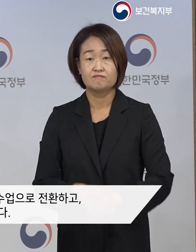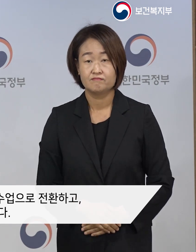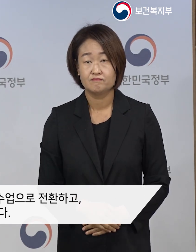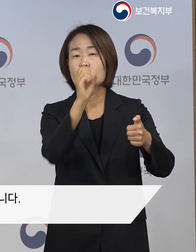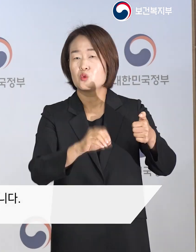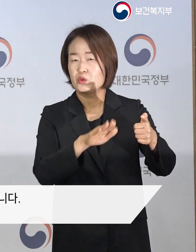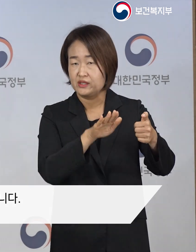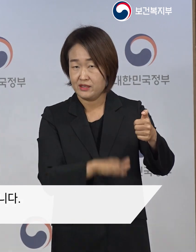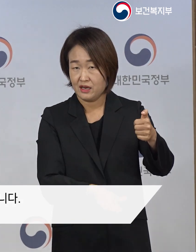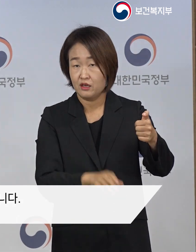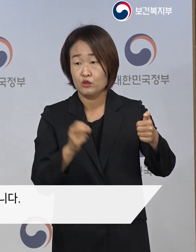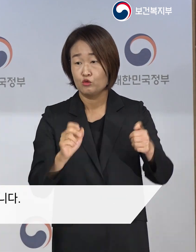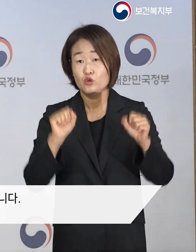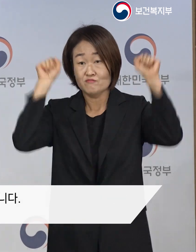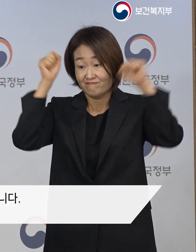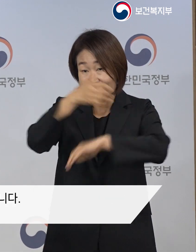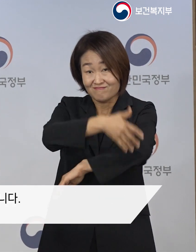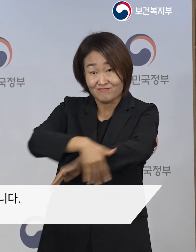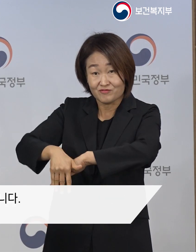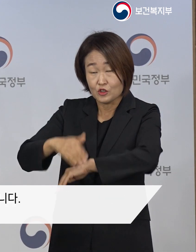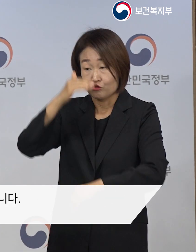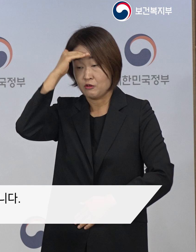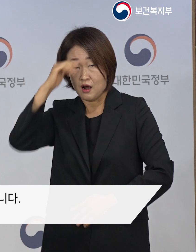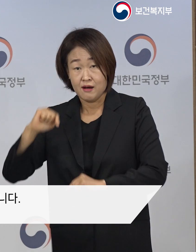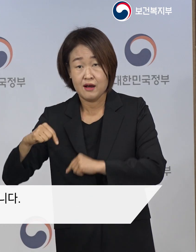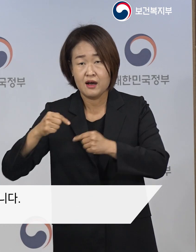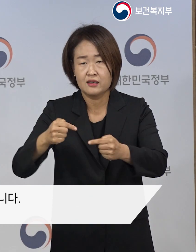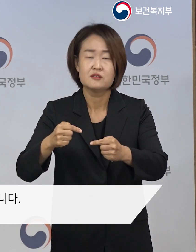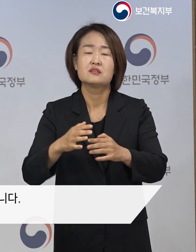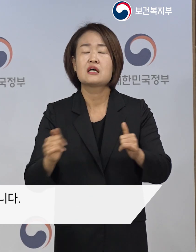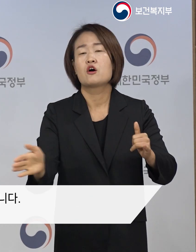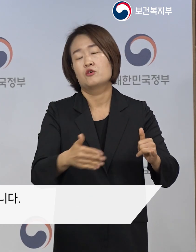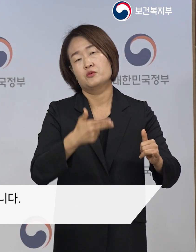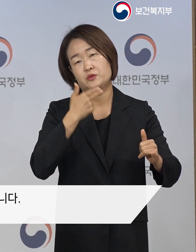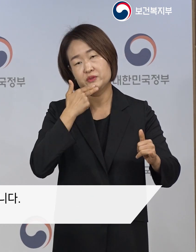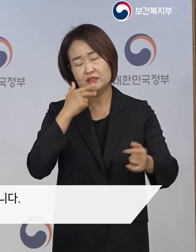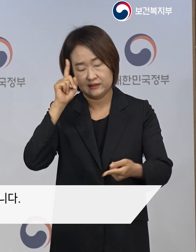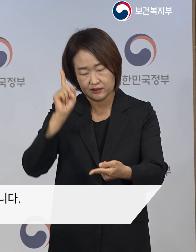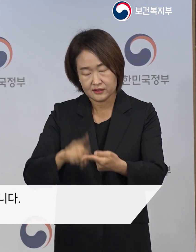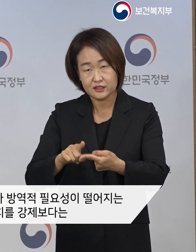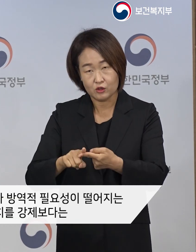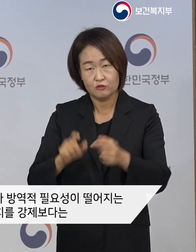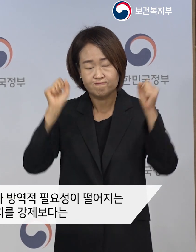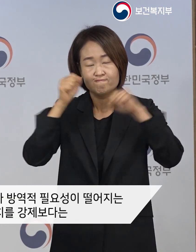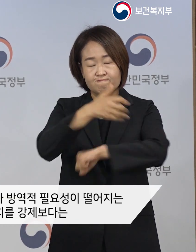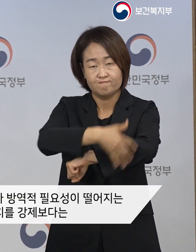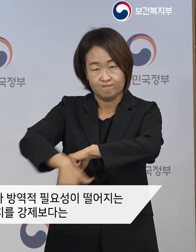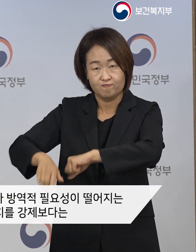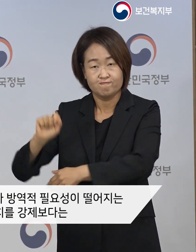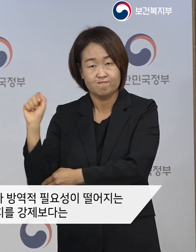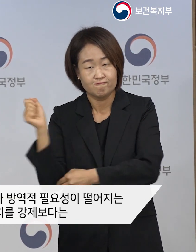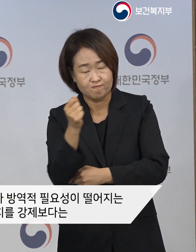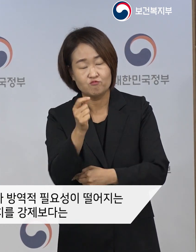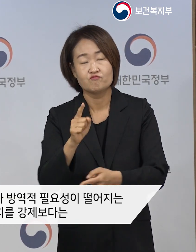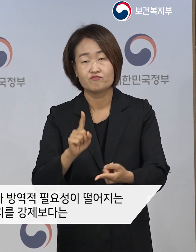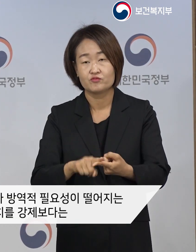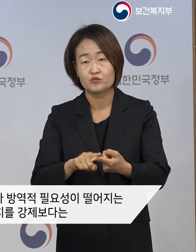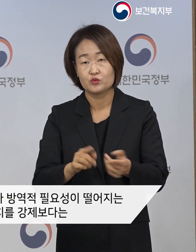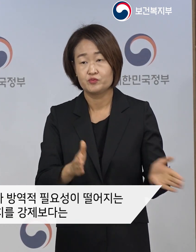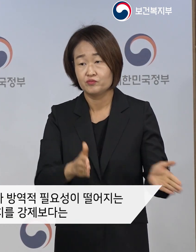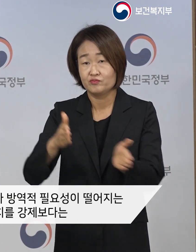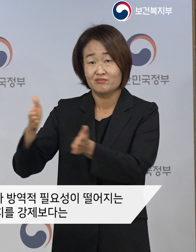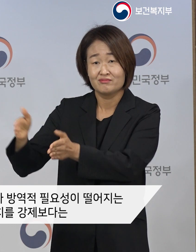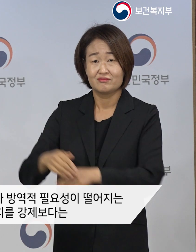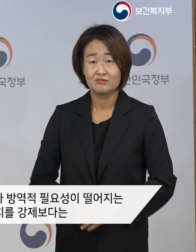권고합니다. 모든 스포츠 행사는 무관중 경기로 전환됩니다. 다만 환자 발생